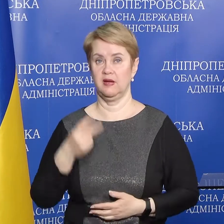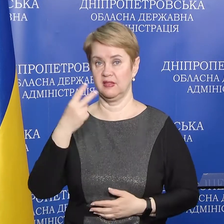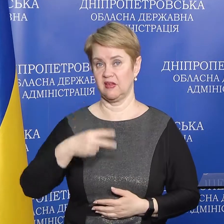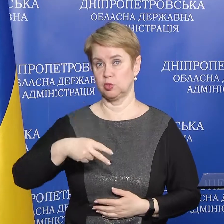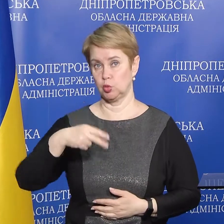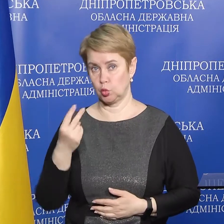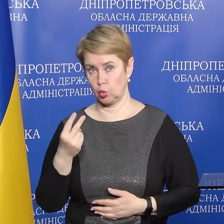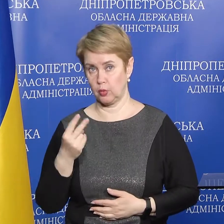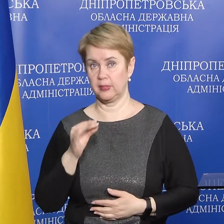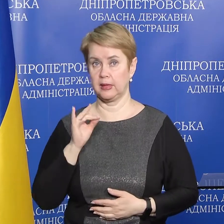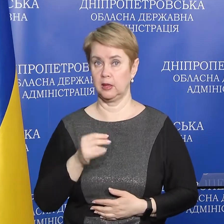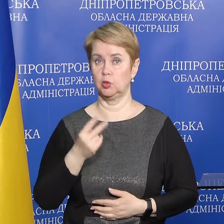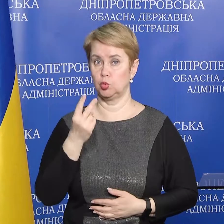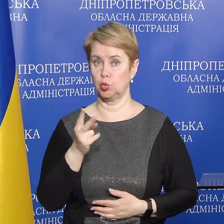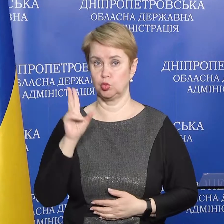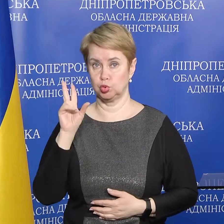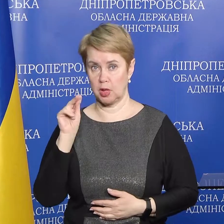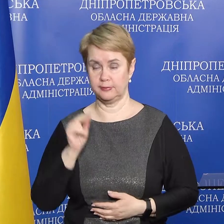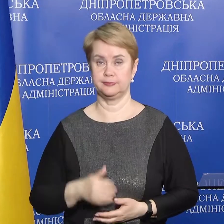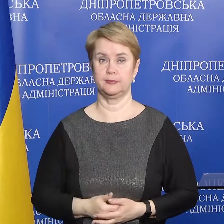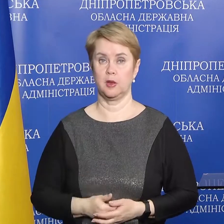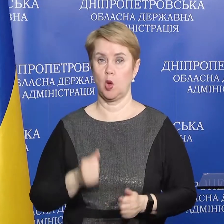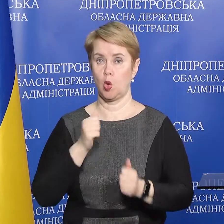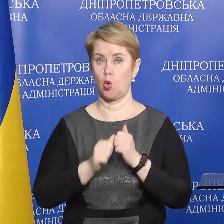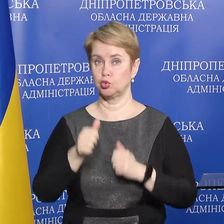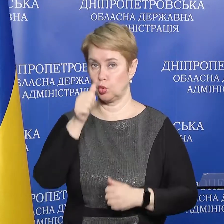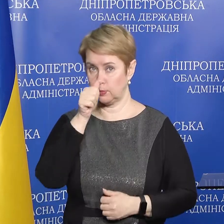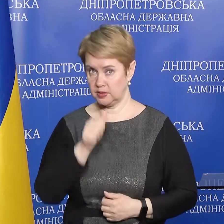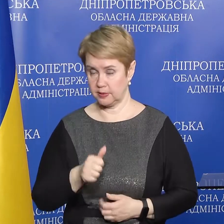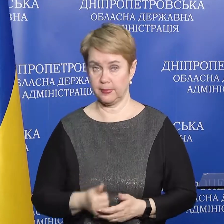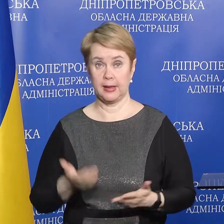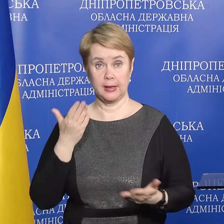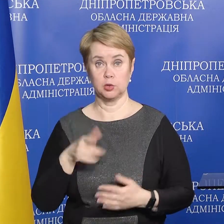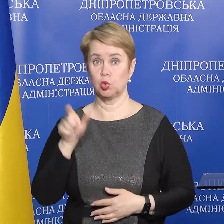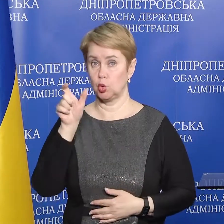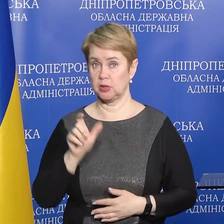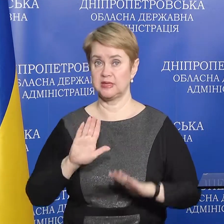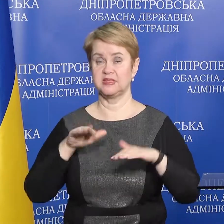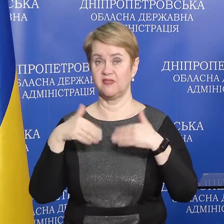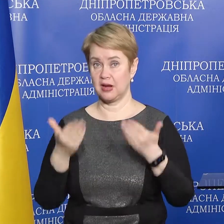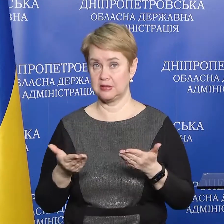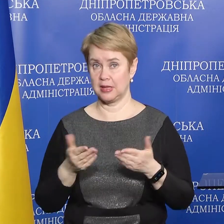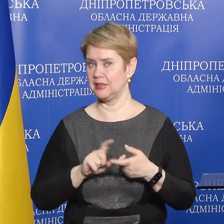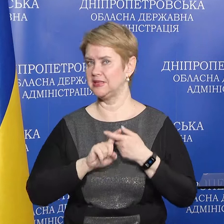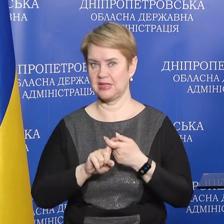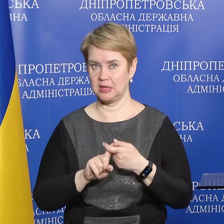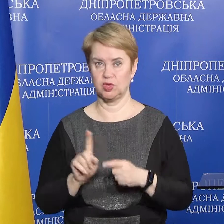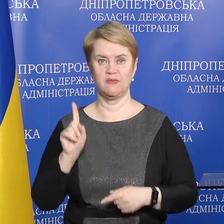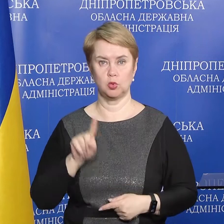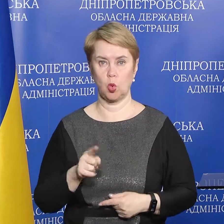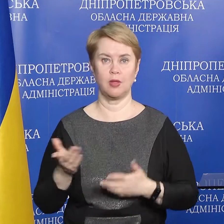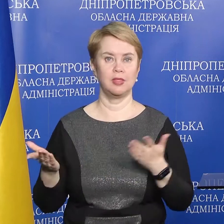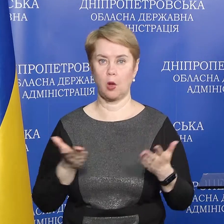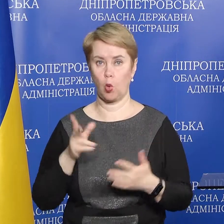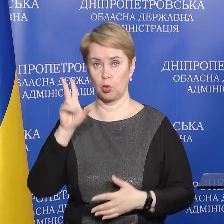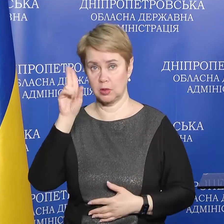12, 22 і 2 числа кожного місяця. Якщо людина звернеться, в незалежності від того,